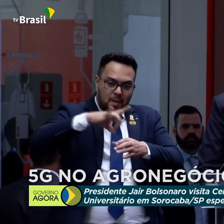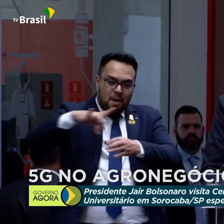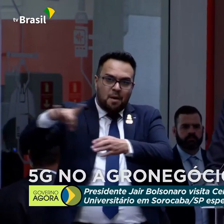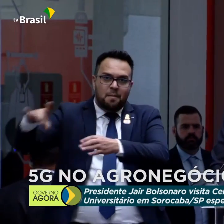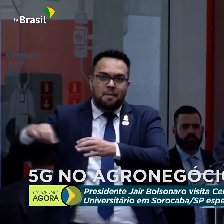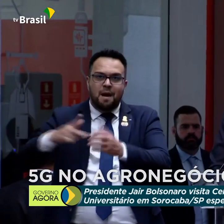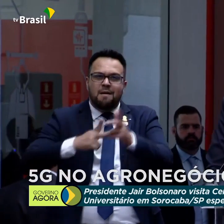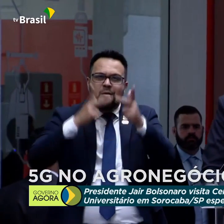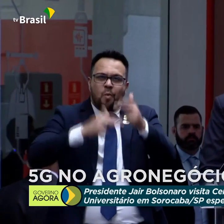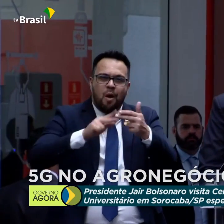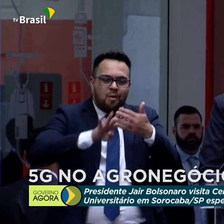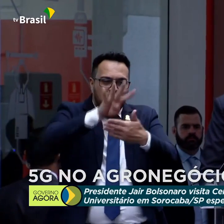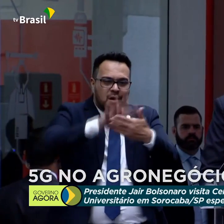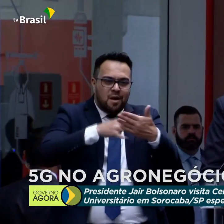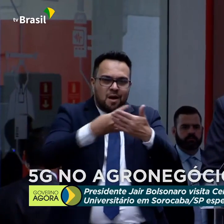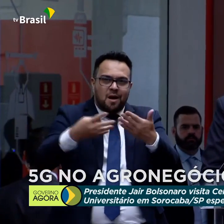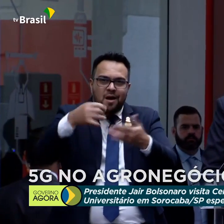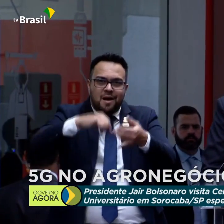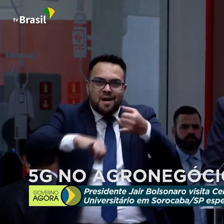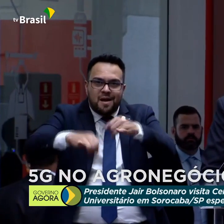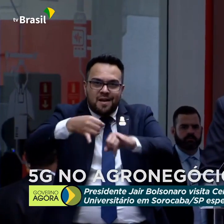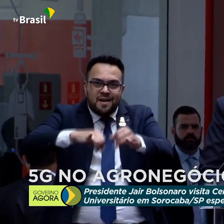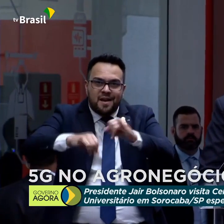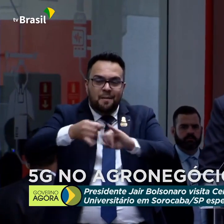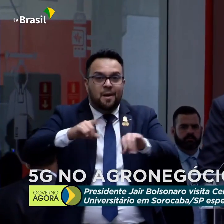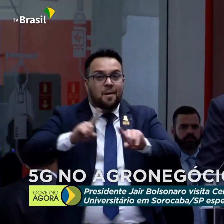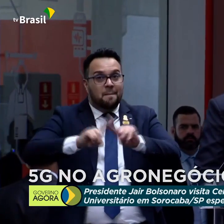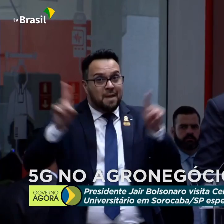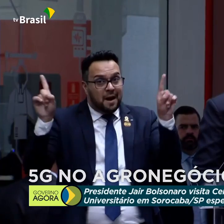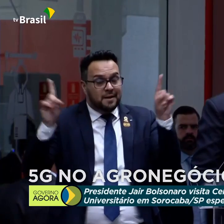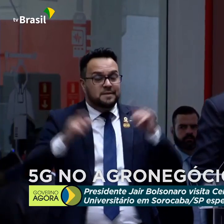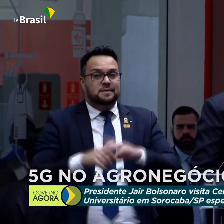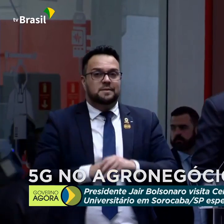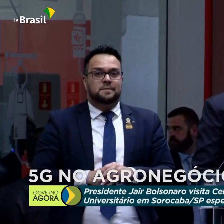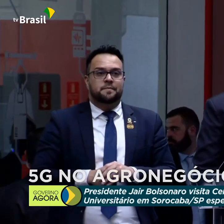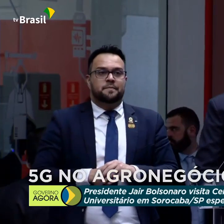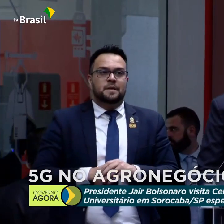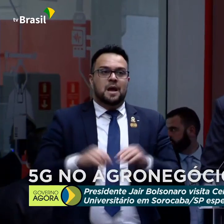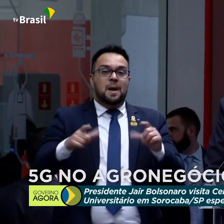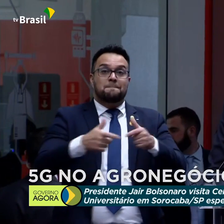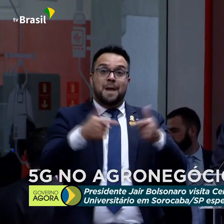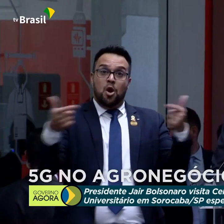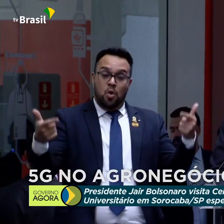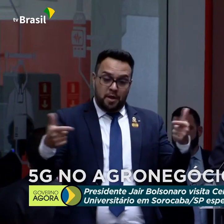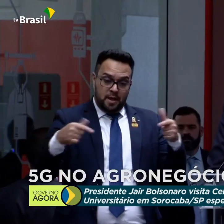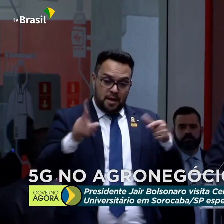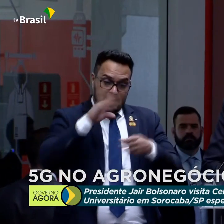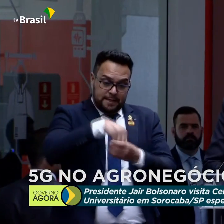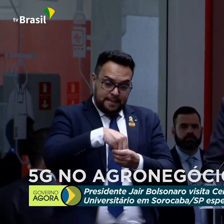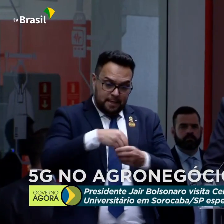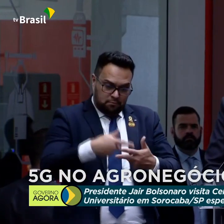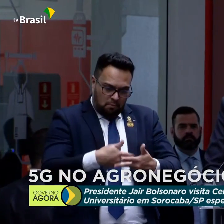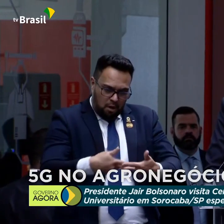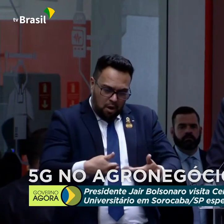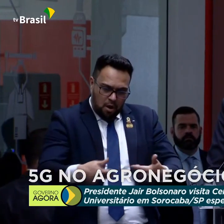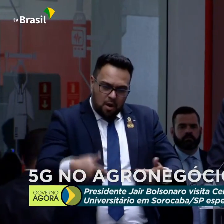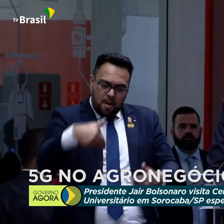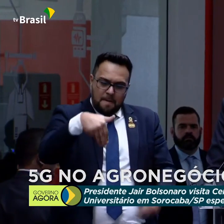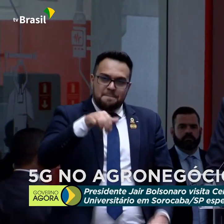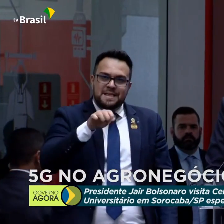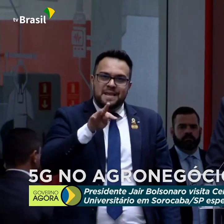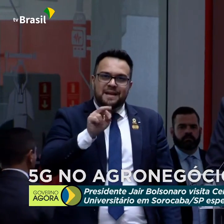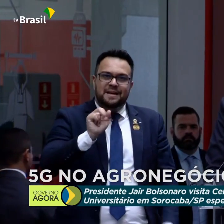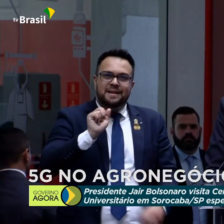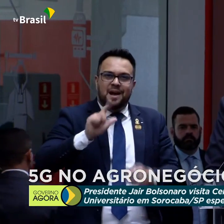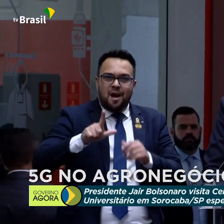na tabela periódica. Mas, em grande parte, nós mandamos para fora esses minerais, esses